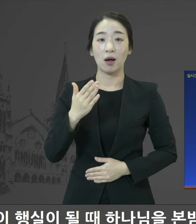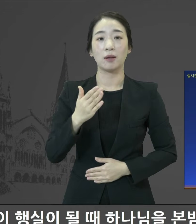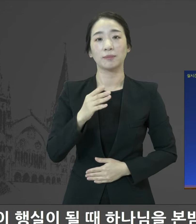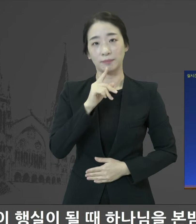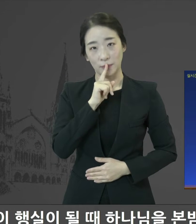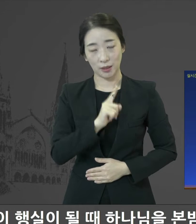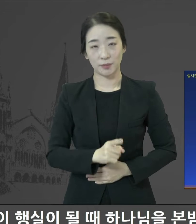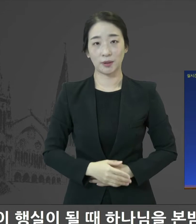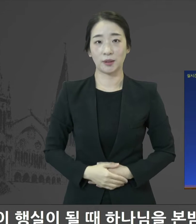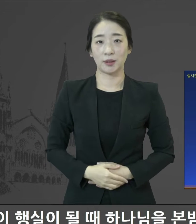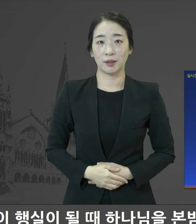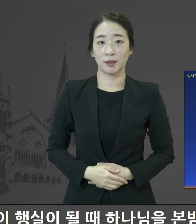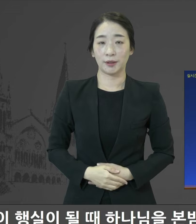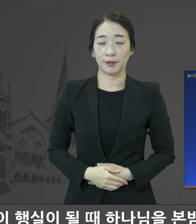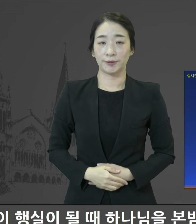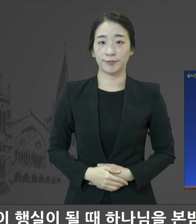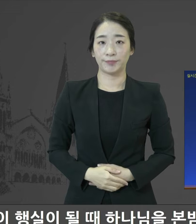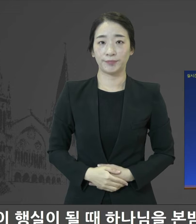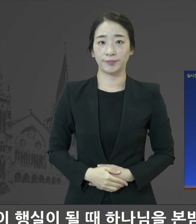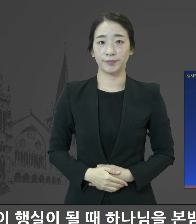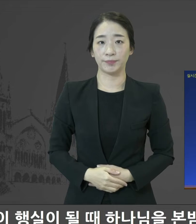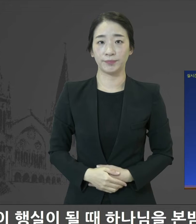말씀이라는 사실입니다.